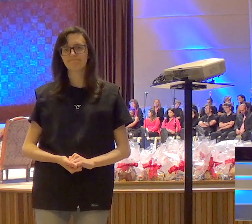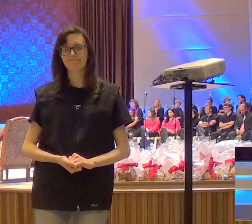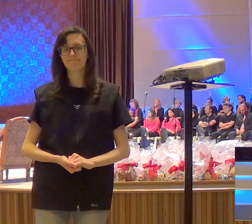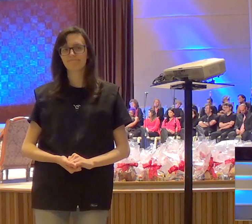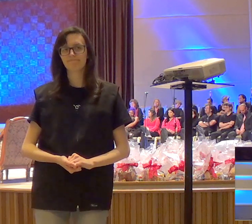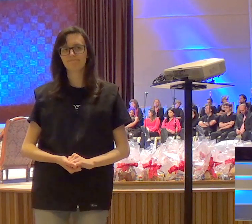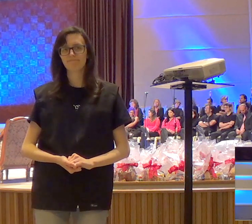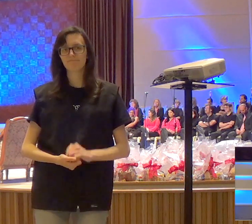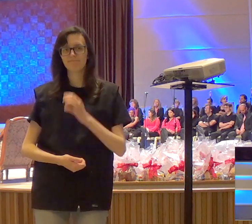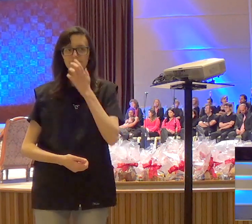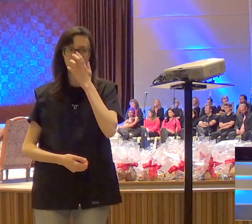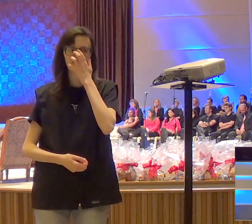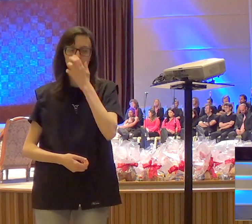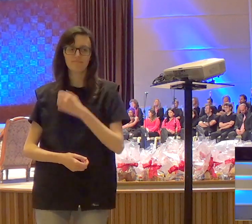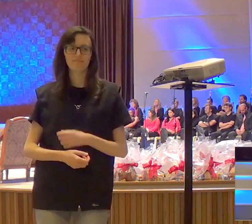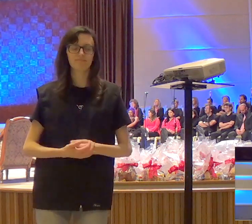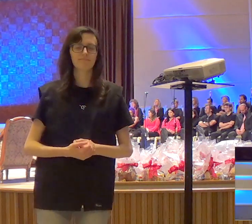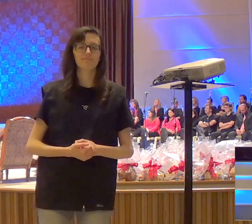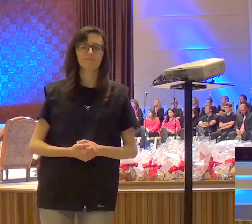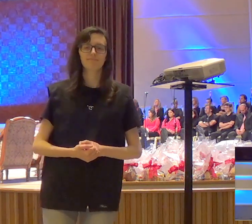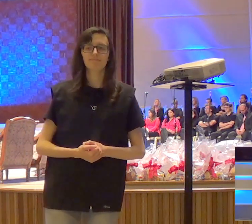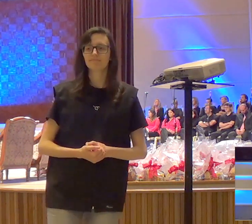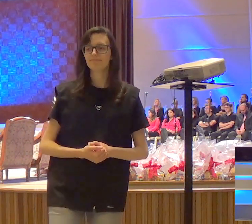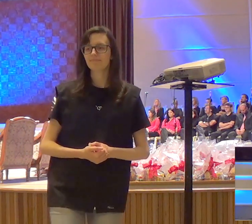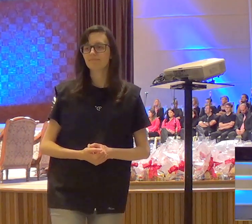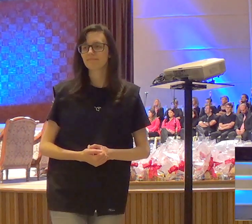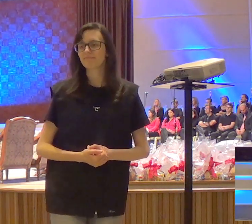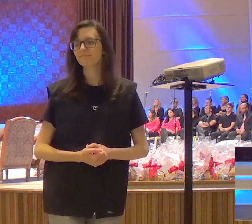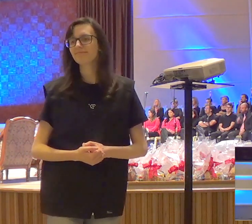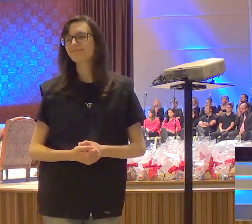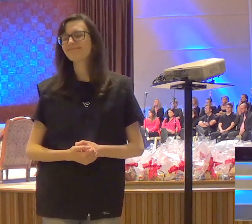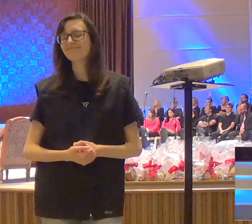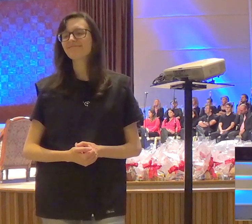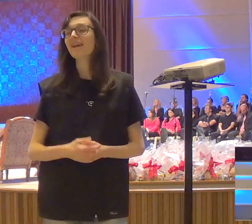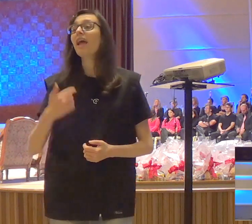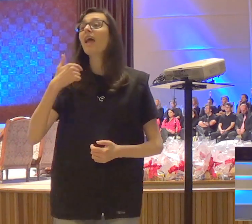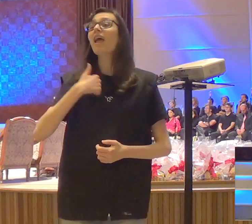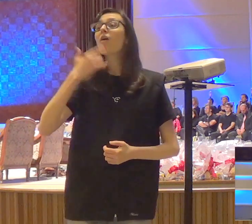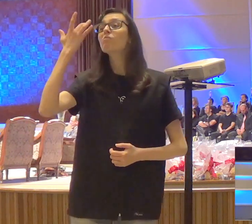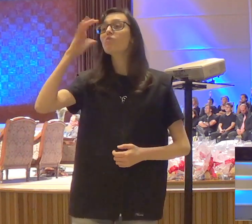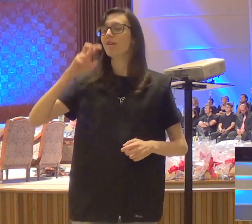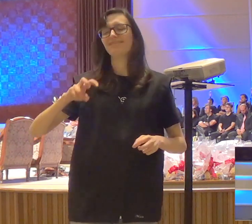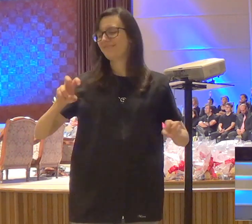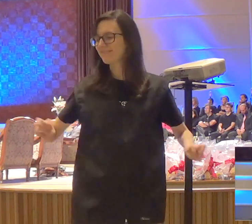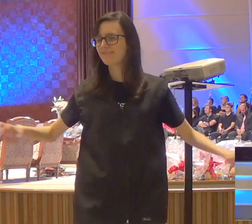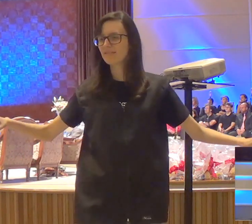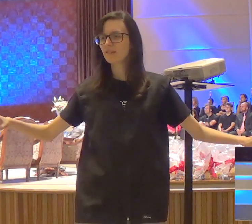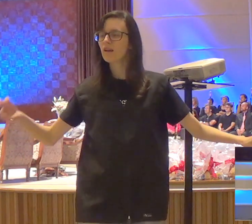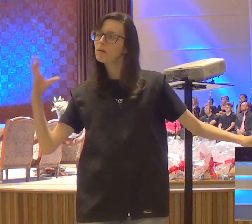So I'm not sure what your answer was to your neighbor. Eu não tô certa do que você respondeu pro seu companheiro. But I'm going to take a wild